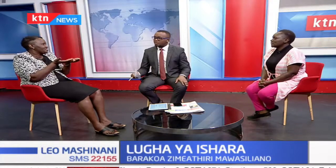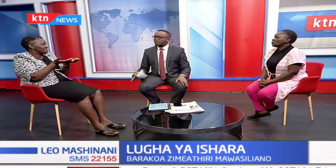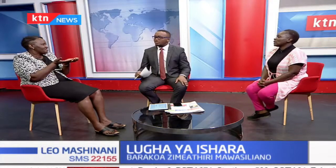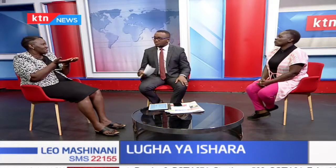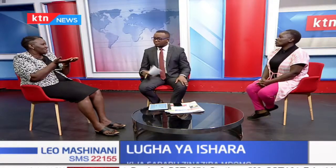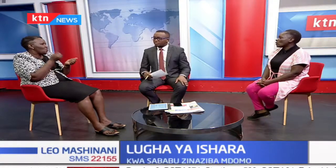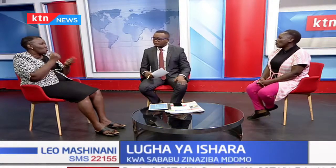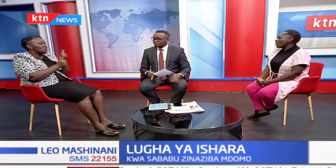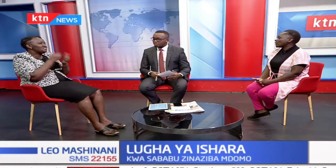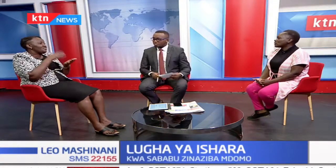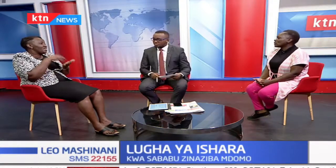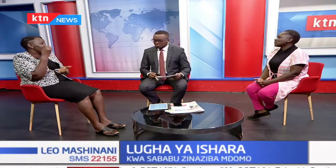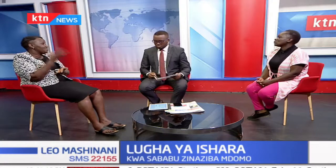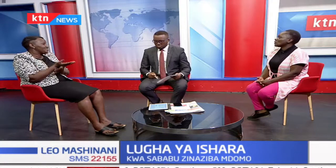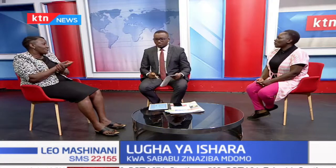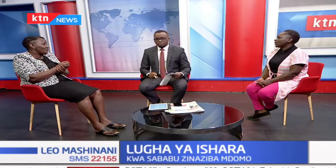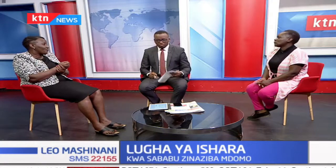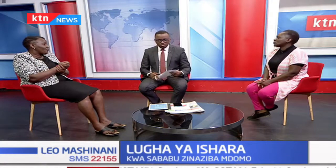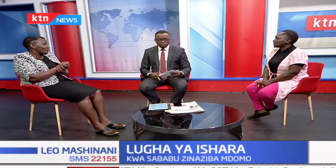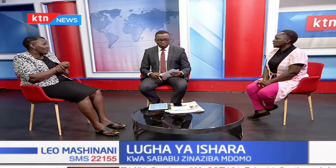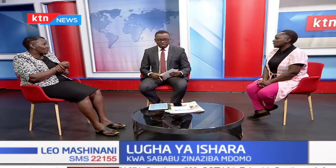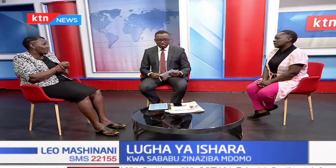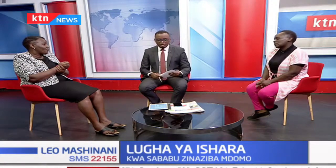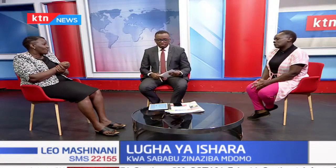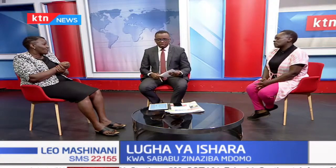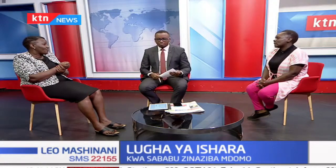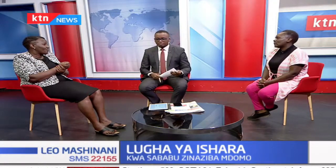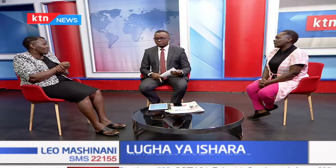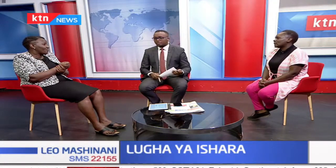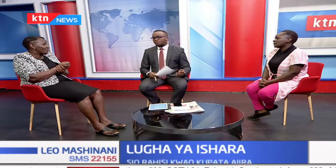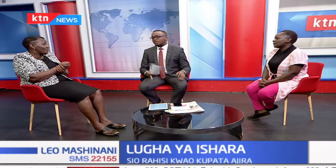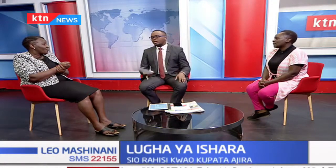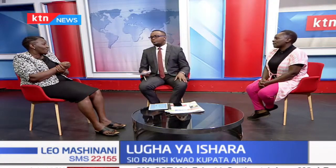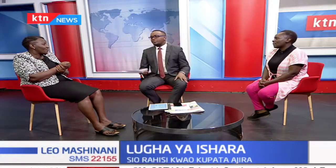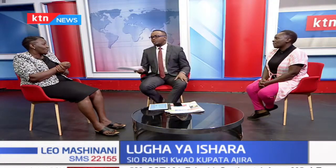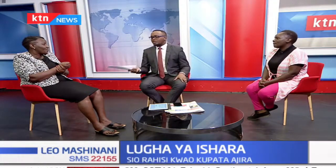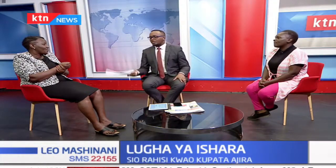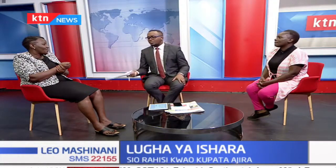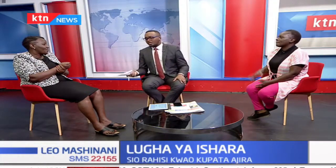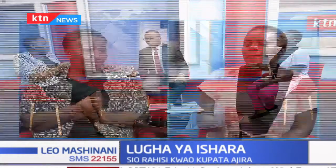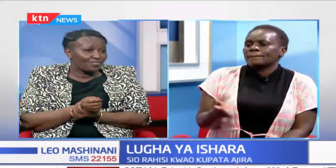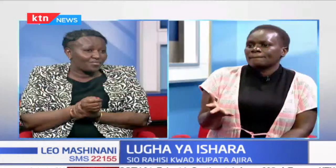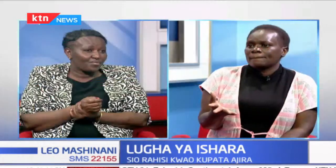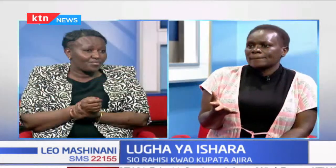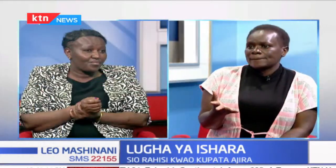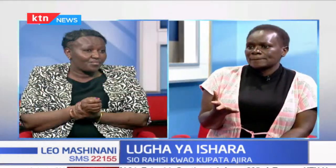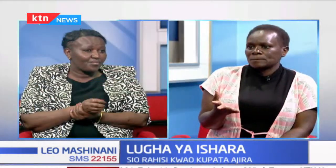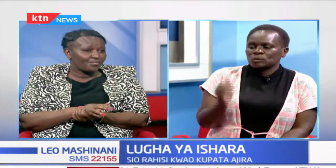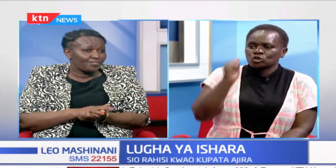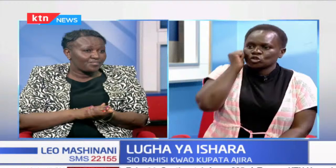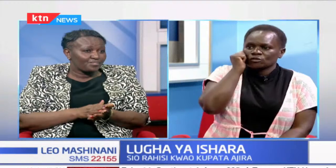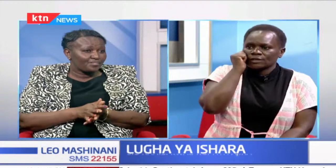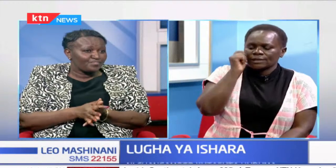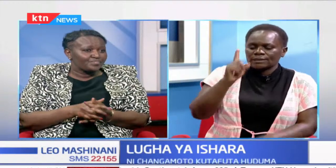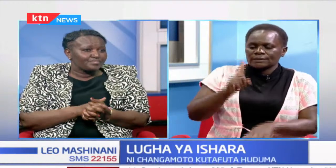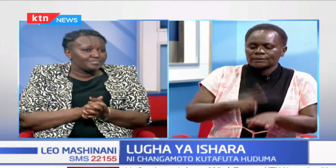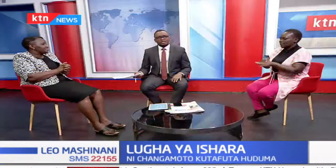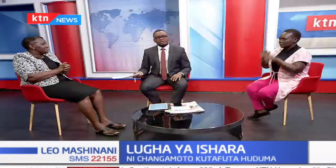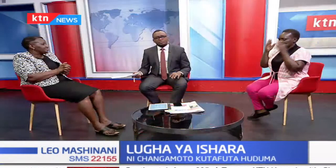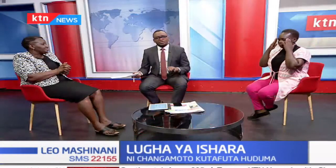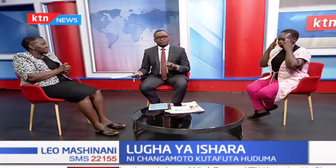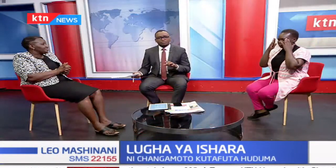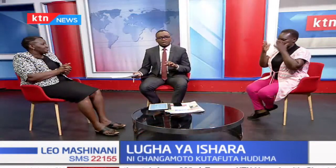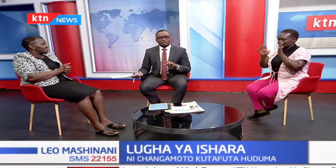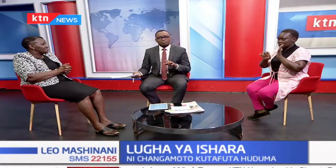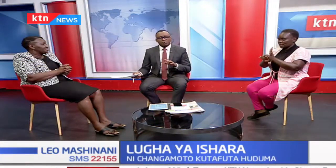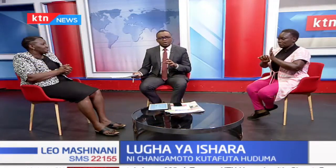interpreter. Nitakuwa nakuja kwako kama Nicholas, tunaongea, tunaelewana. Aha. Na Josephine, wakati ambapo tunaangalia